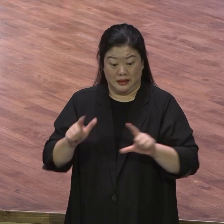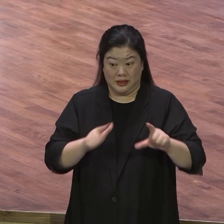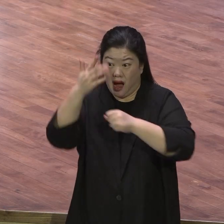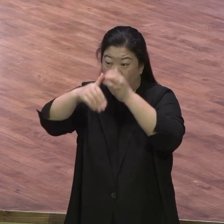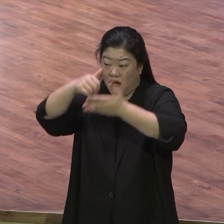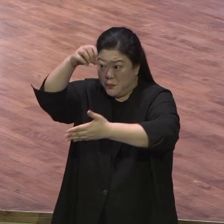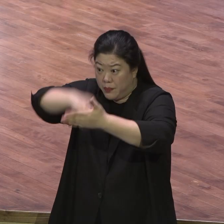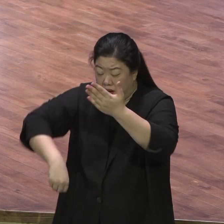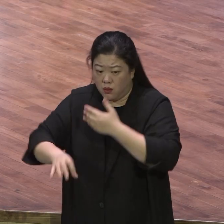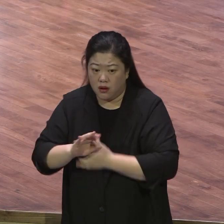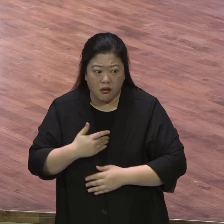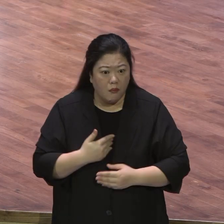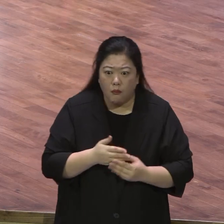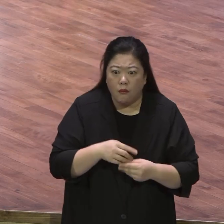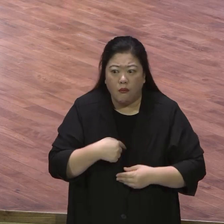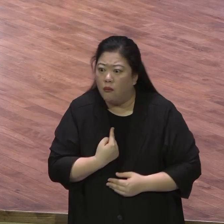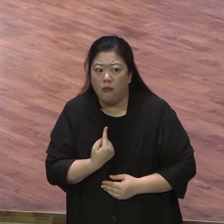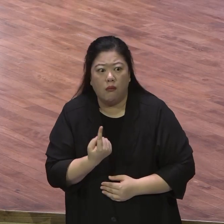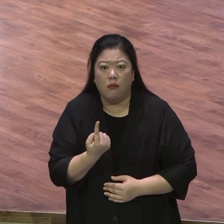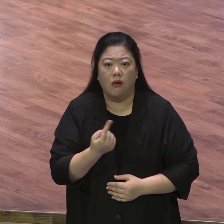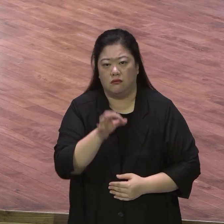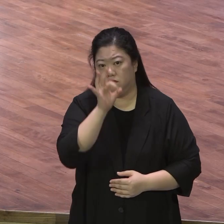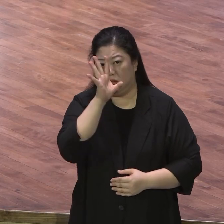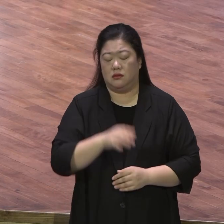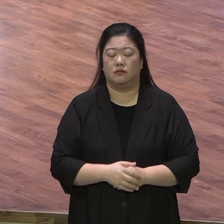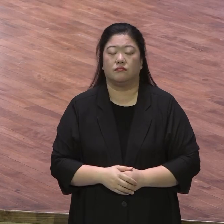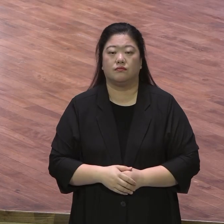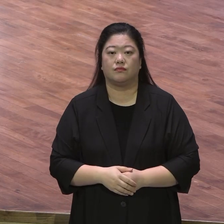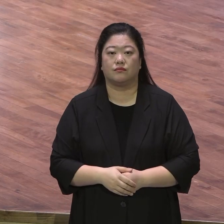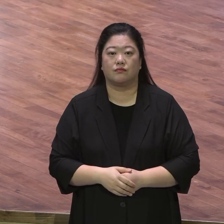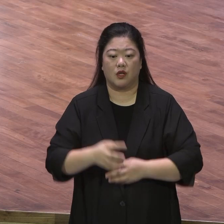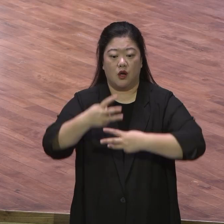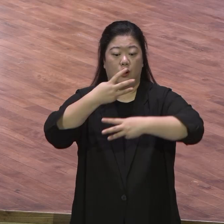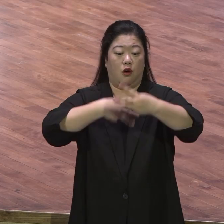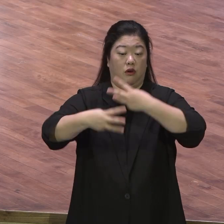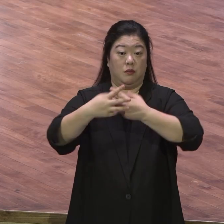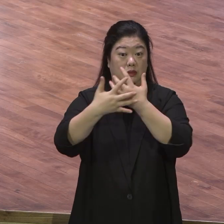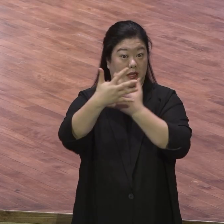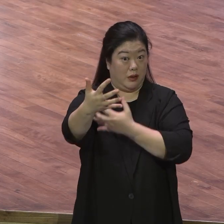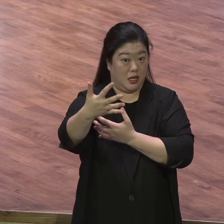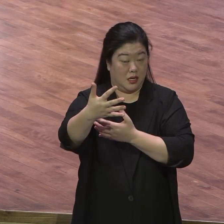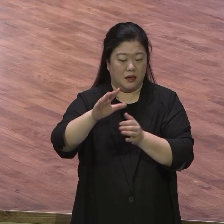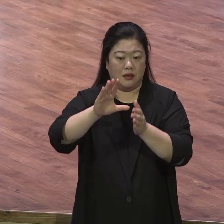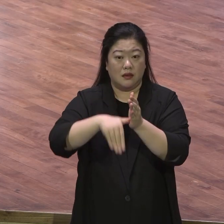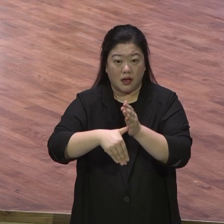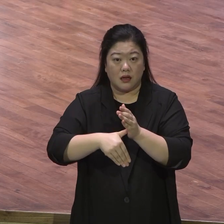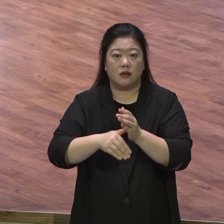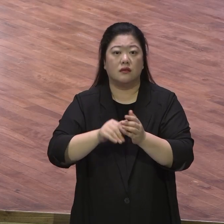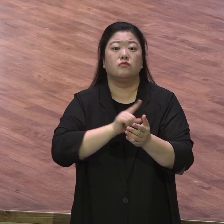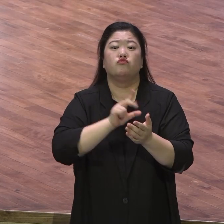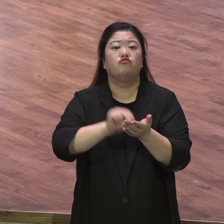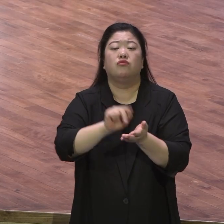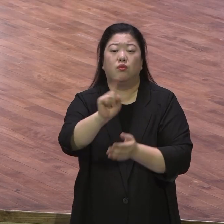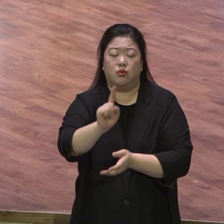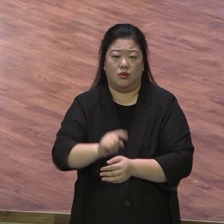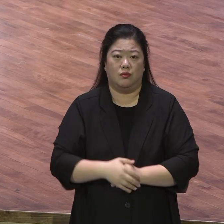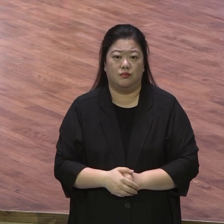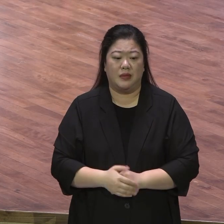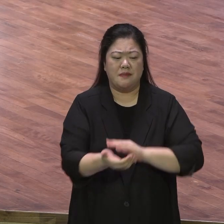세계 랩런트 대회 메시지 핵심도 본절이 뭐냐면 은약이에요. 영적으로 미리 보고